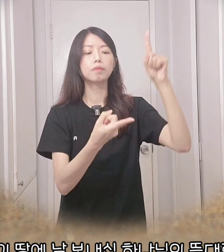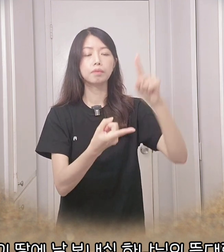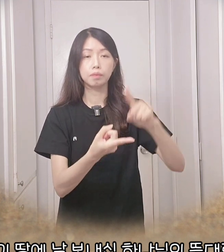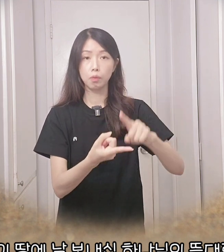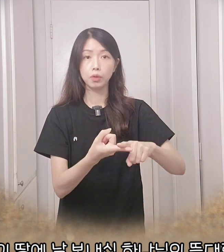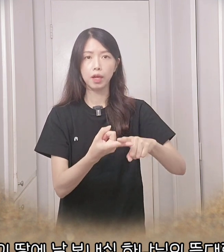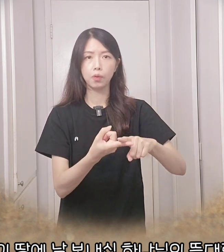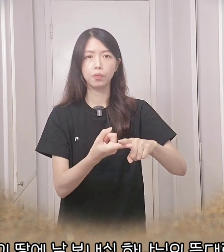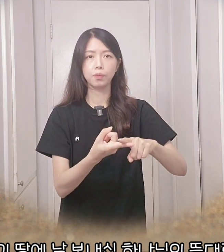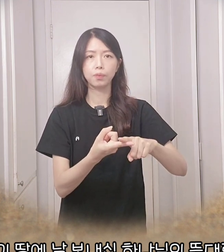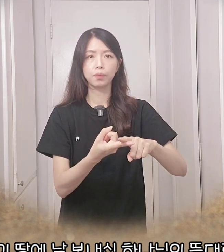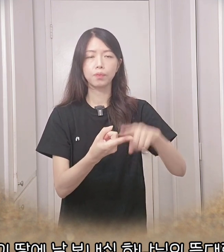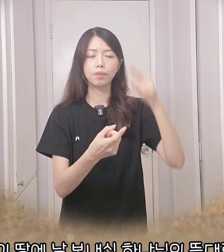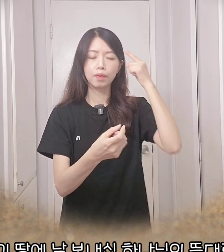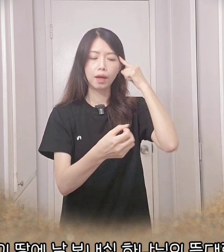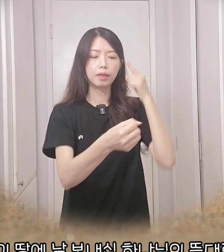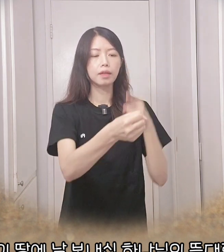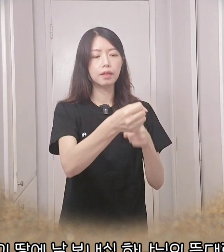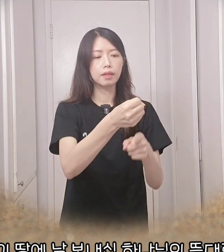돼요. 뭐뭐대로,